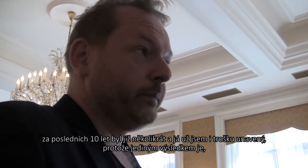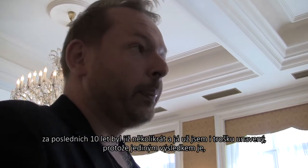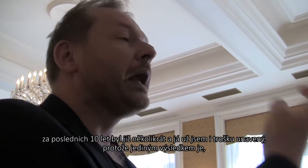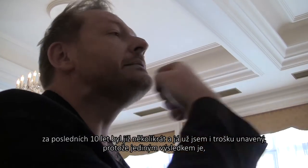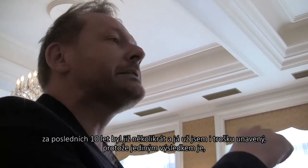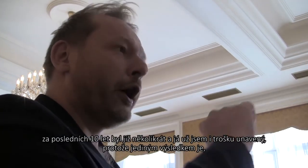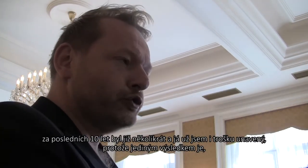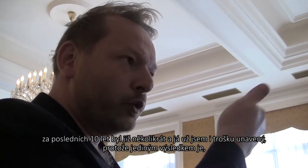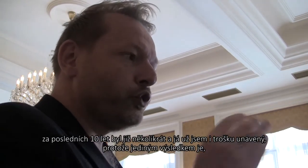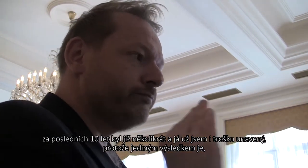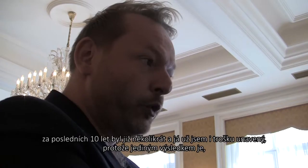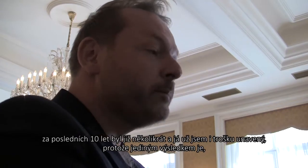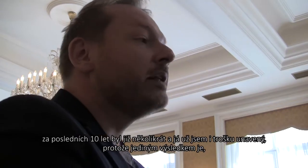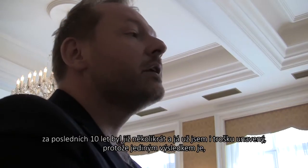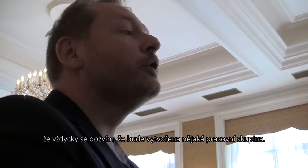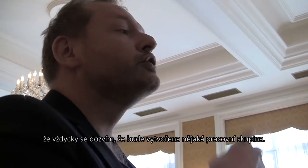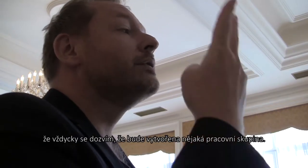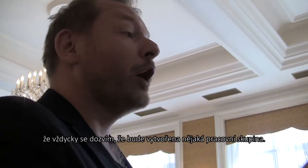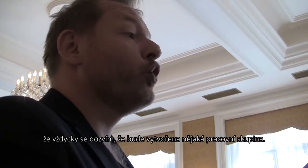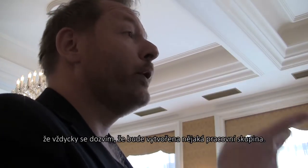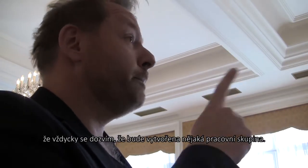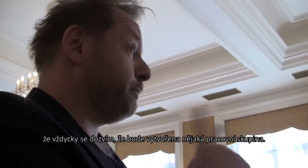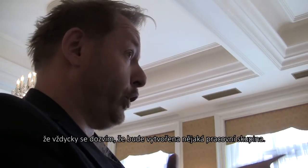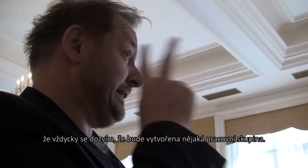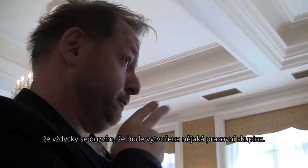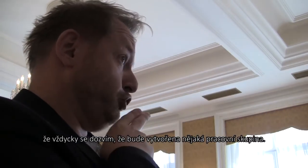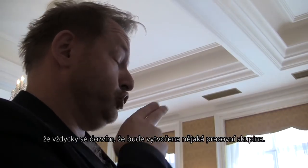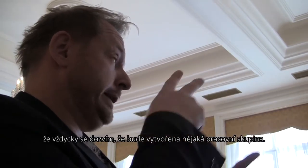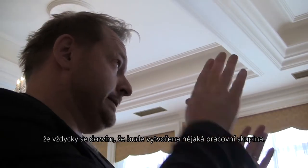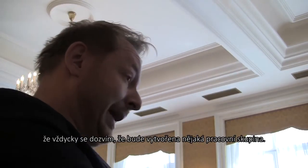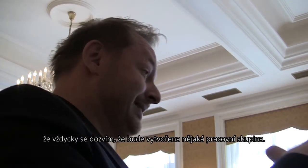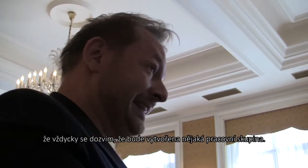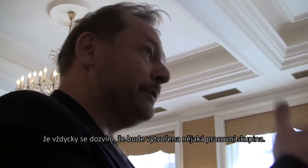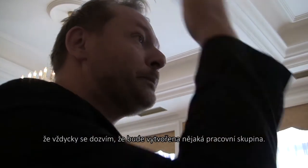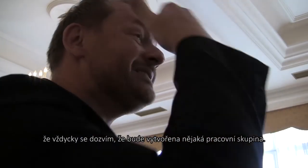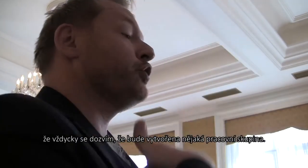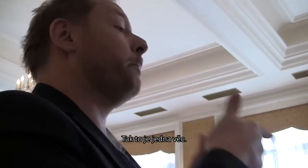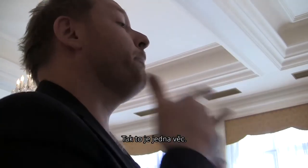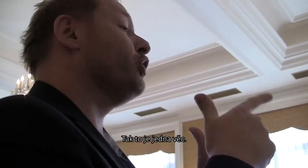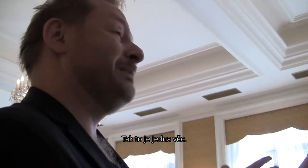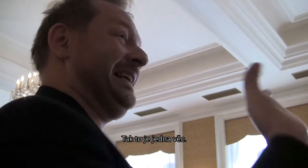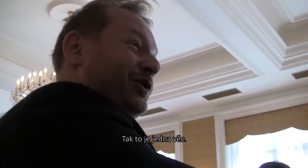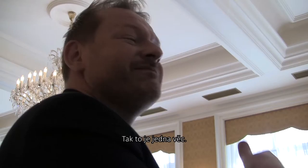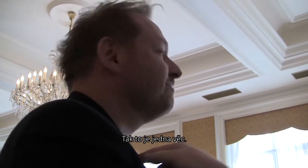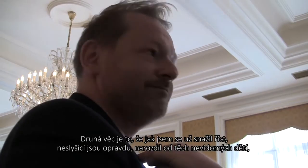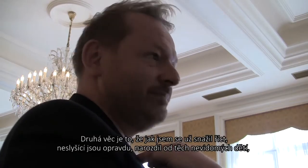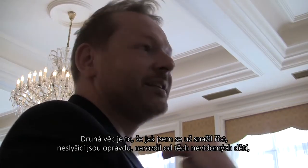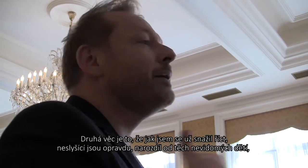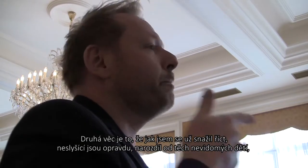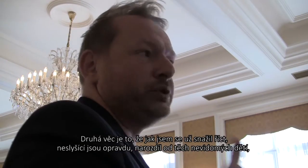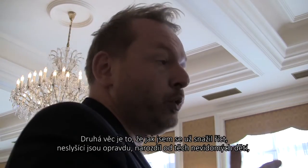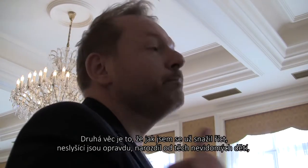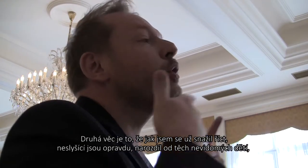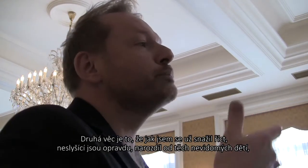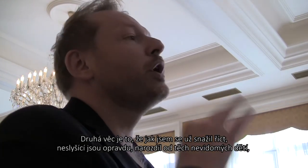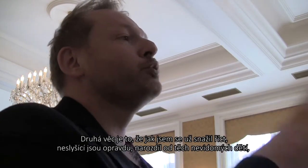i trošku unavený, protože jediným výsledkem je, že vždycky se dozvím, že bude vytvořena nějaká pracovní skupina. Tak to je jedna věc. Druhá věc